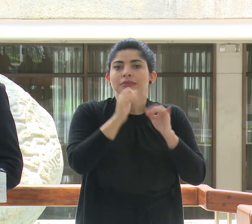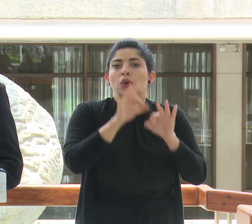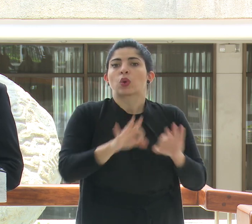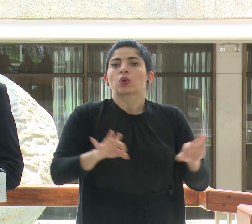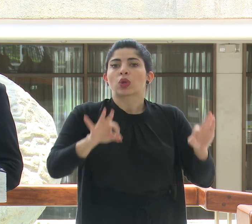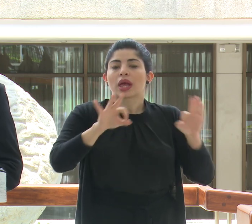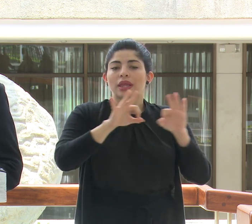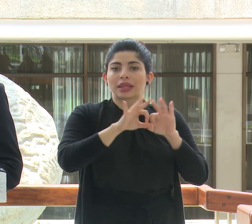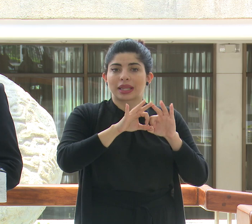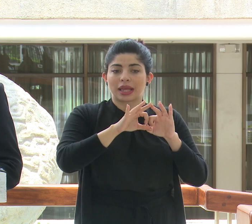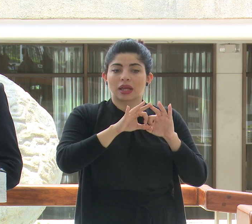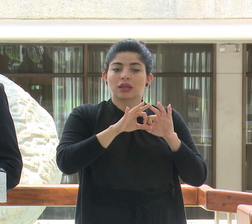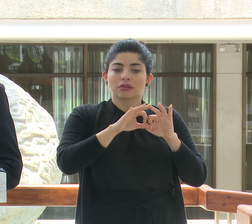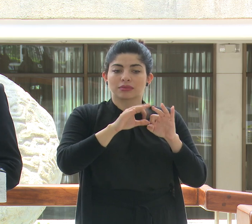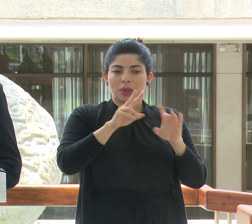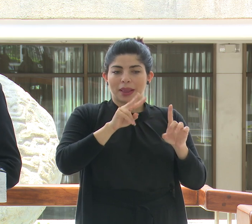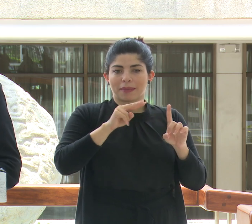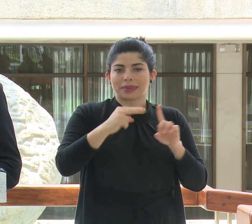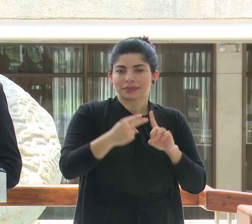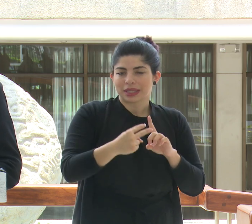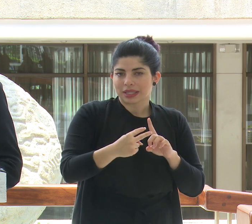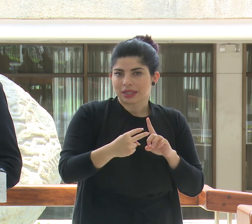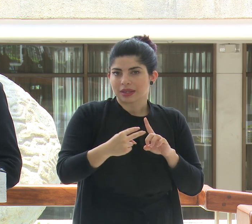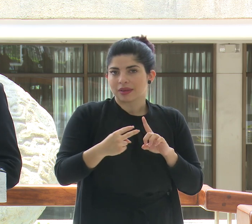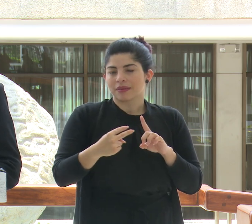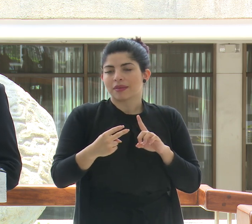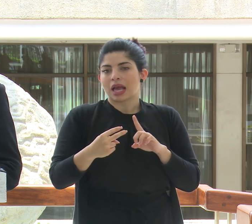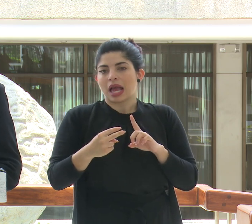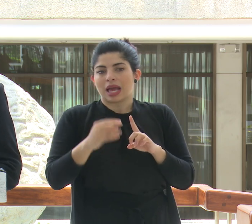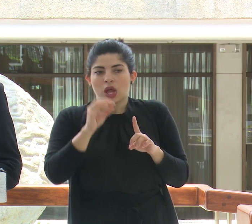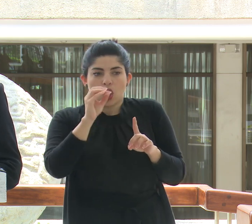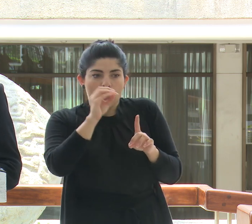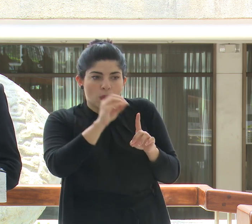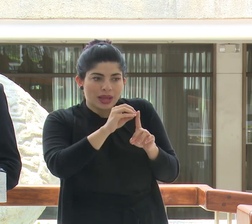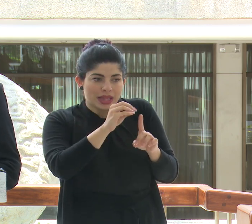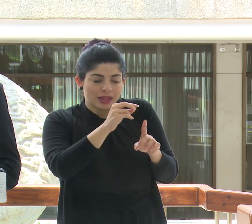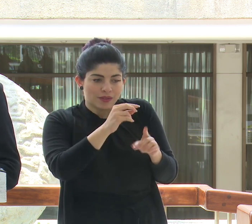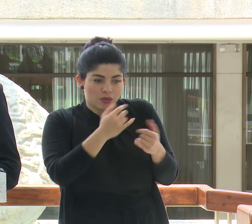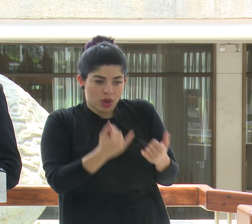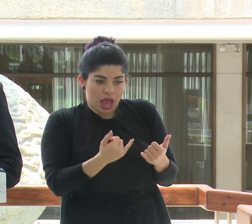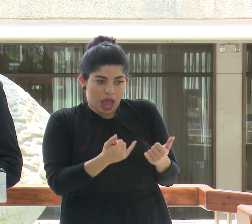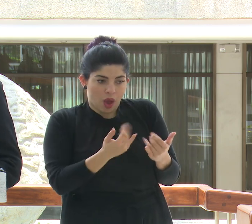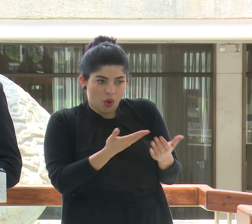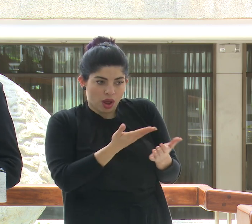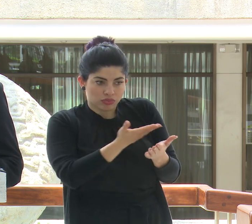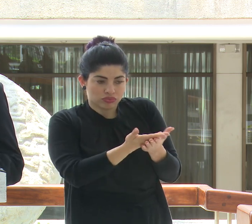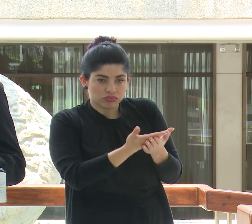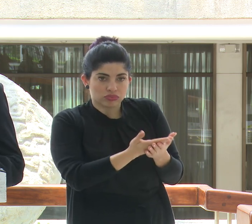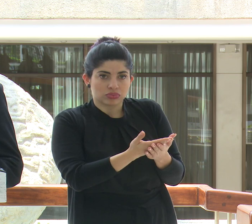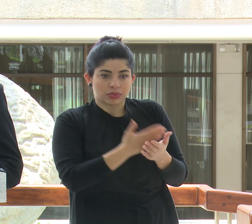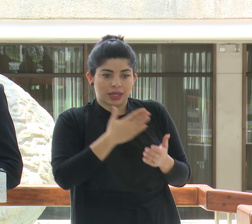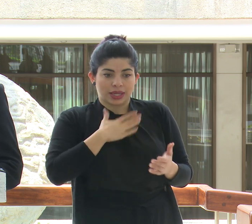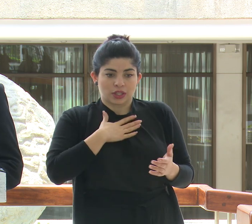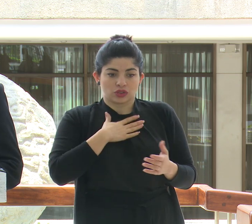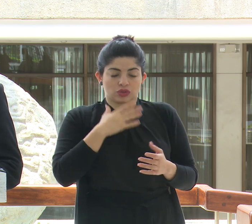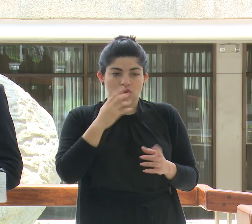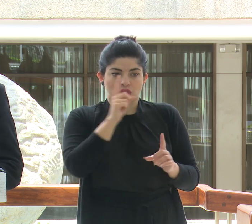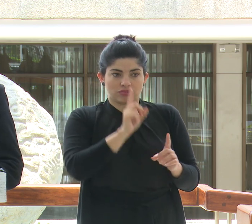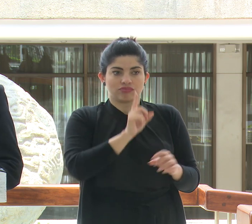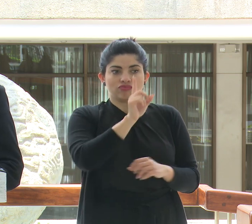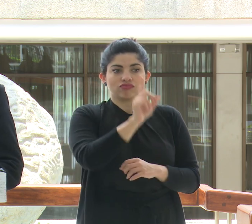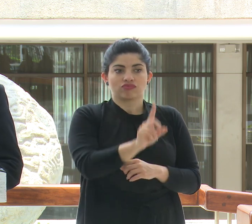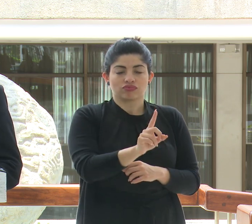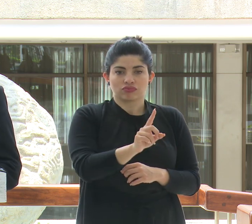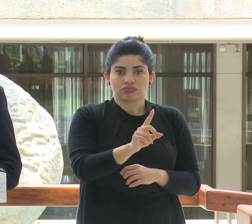importante en la perspectiva y en el propósito y objetivo que estamos planteando. Y mi presencia ahí en